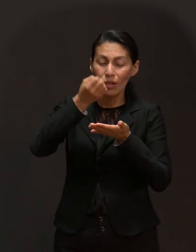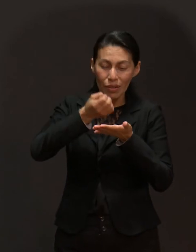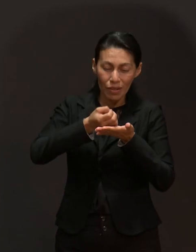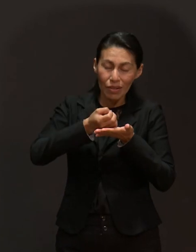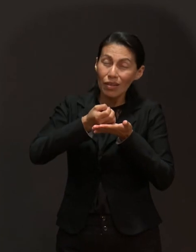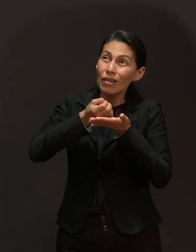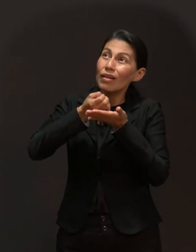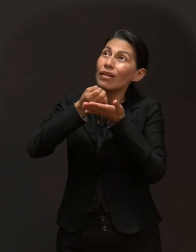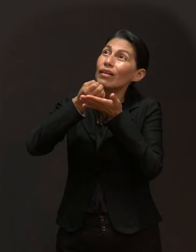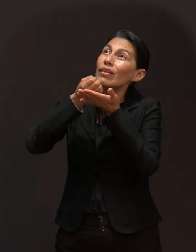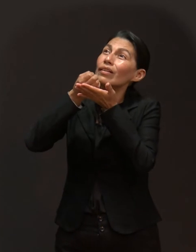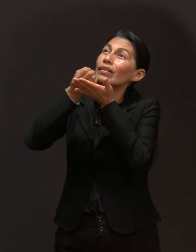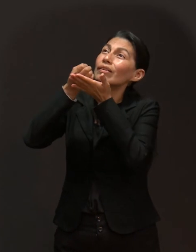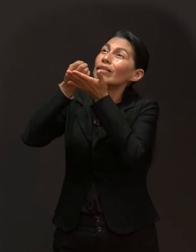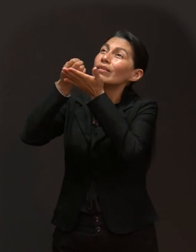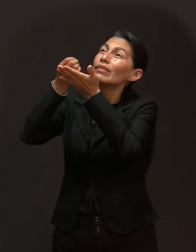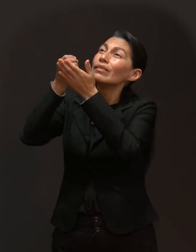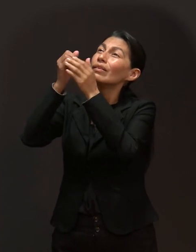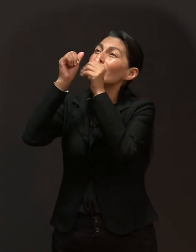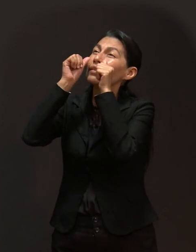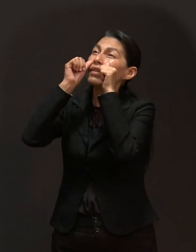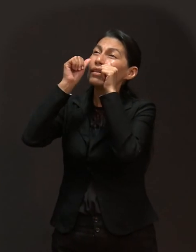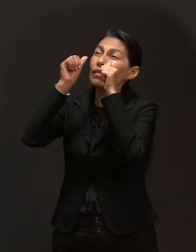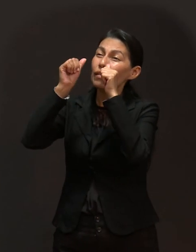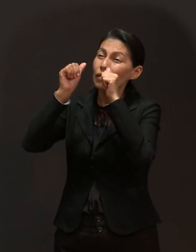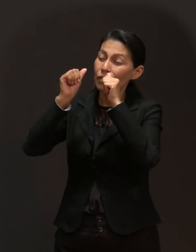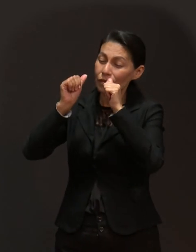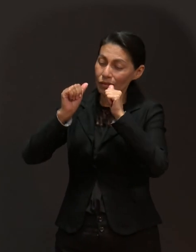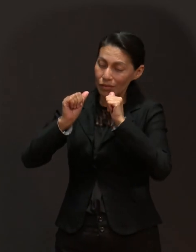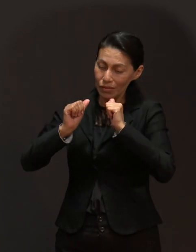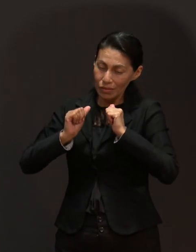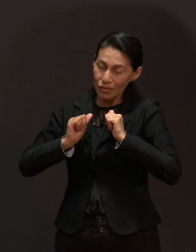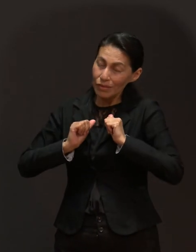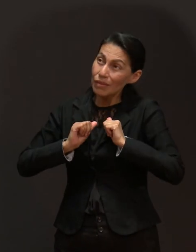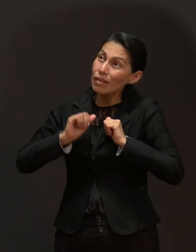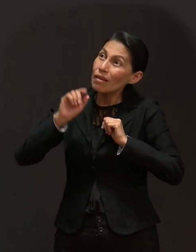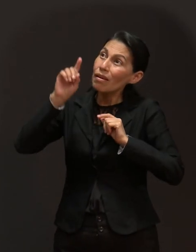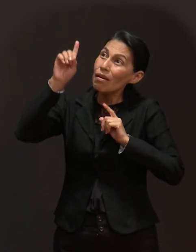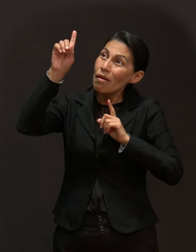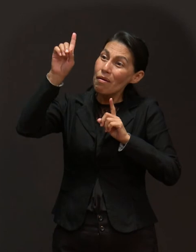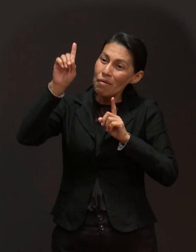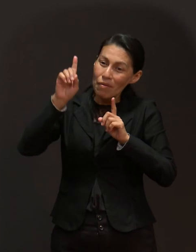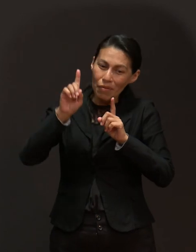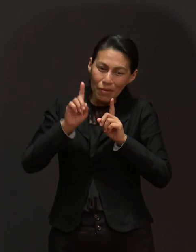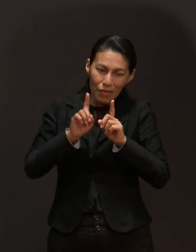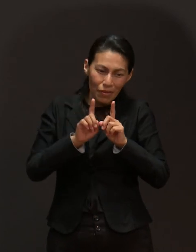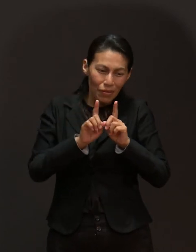lado estoy Y abrázame